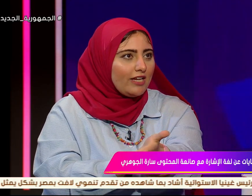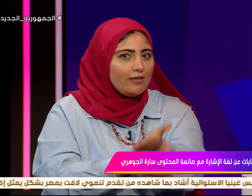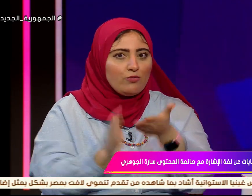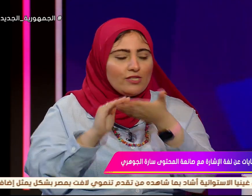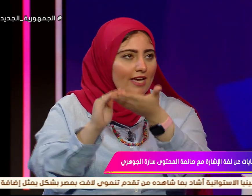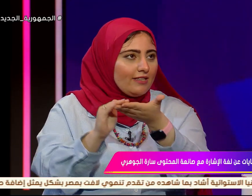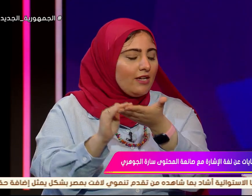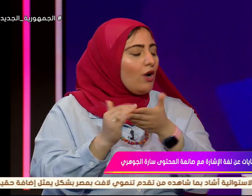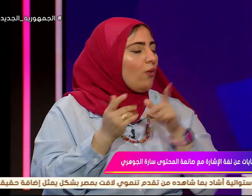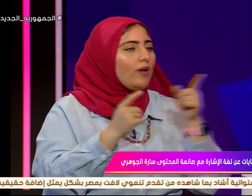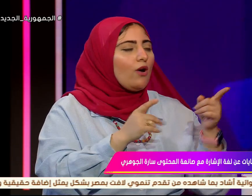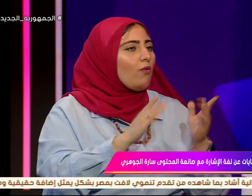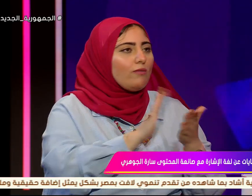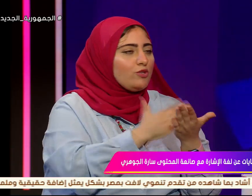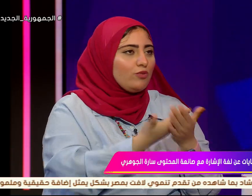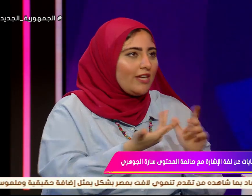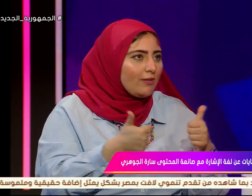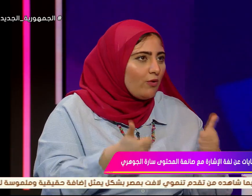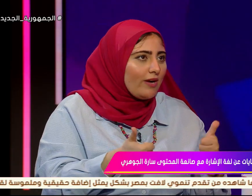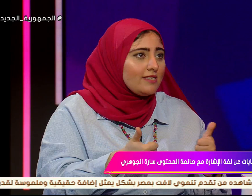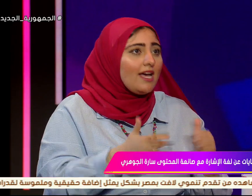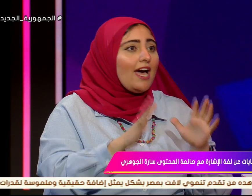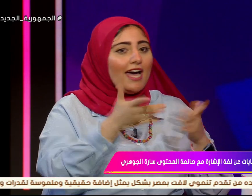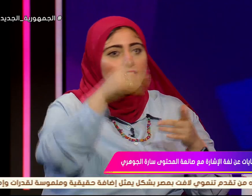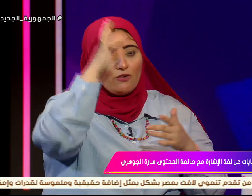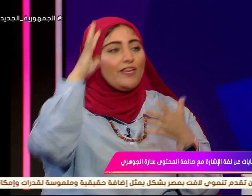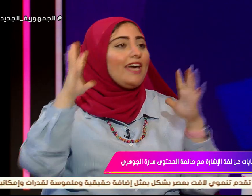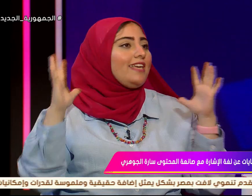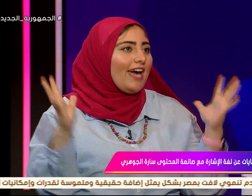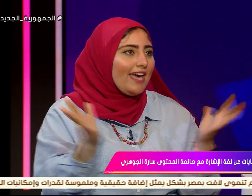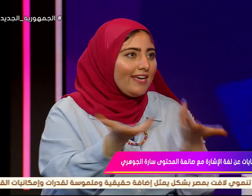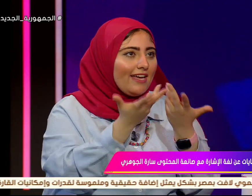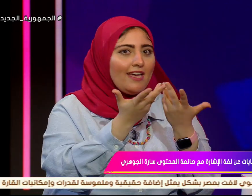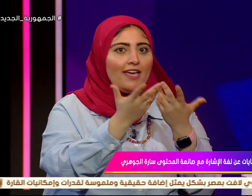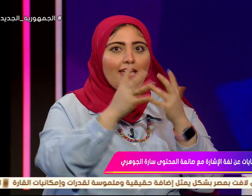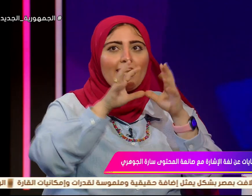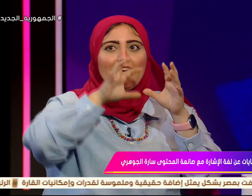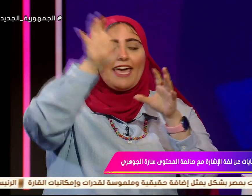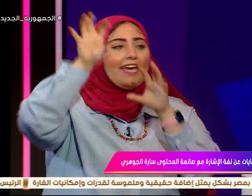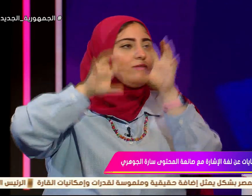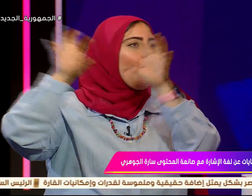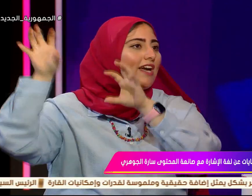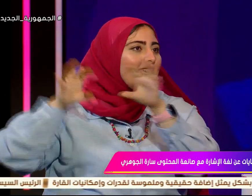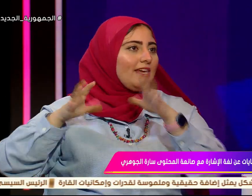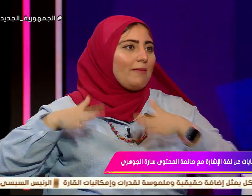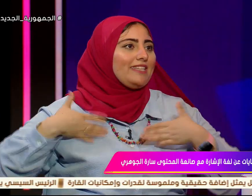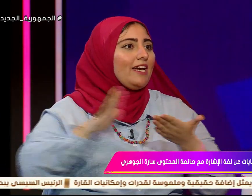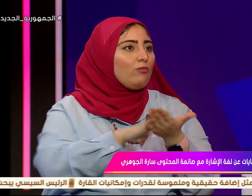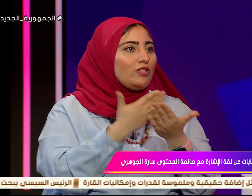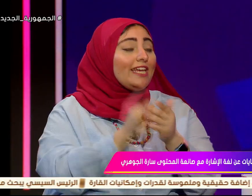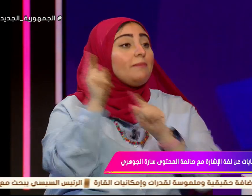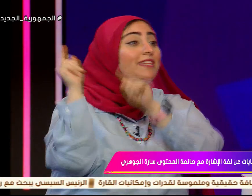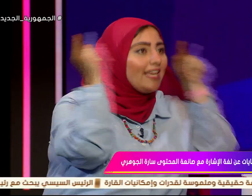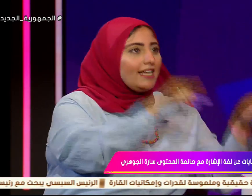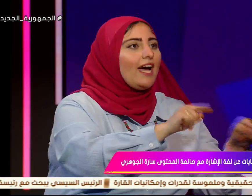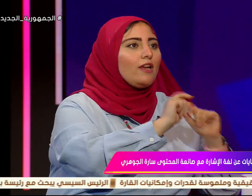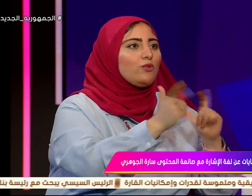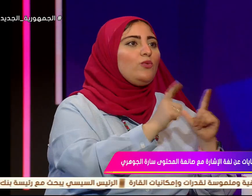مترجم ويساعد ولا هو مش مترجم كويس هل لو في اي حاجه جهات معينه محتاجه مترجم تلجا على طول